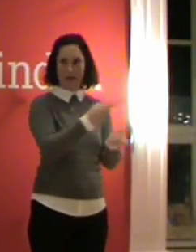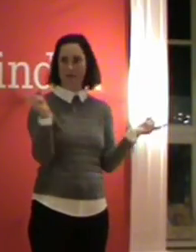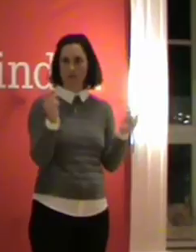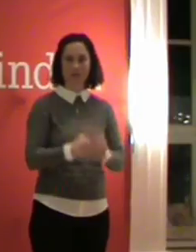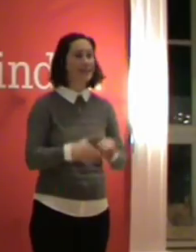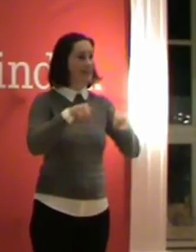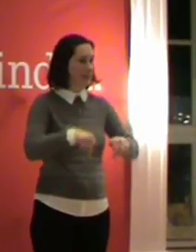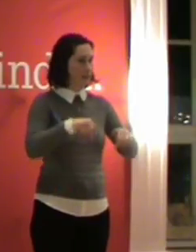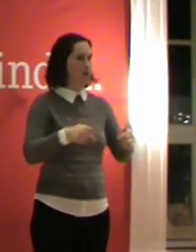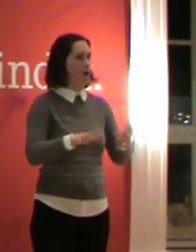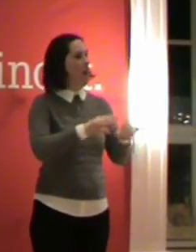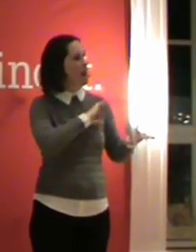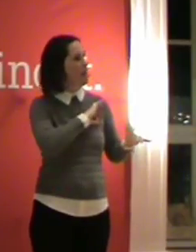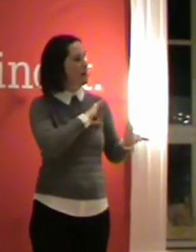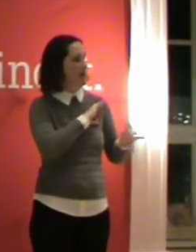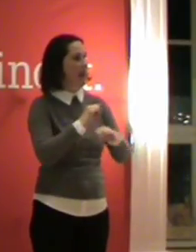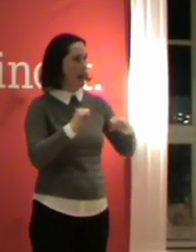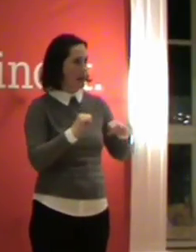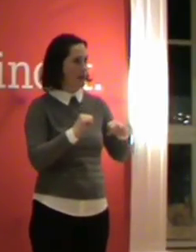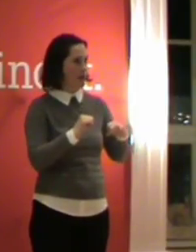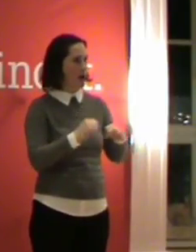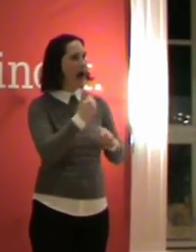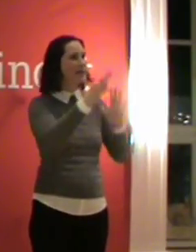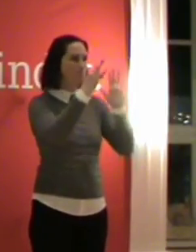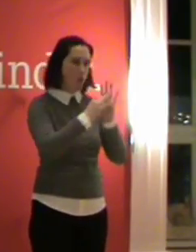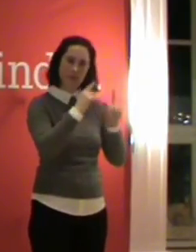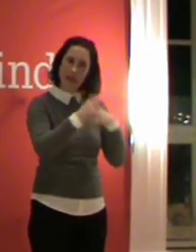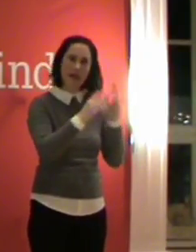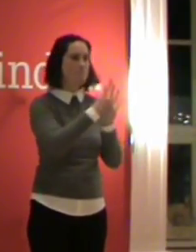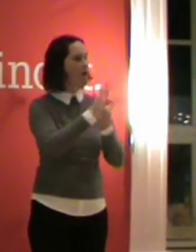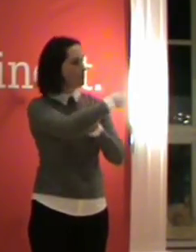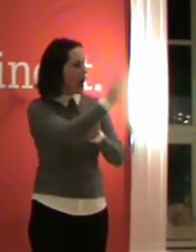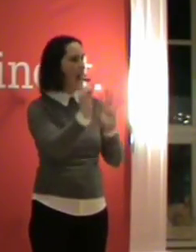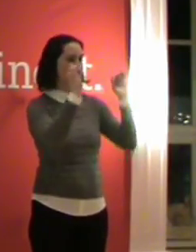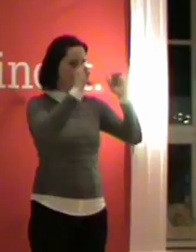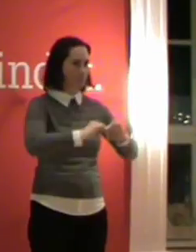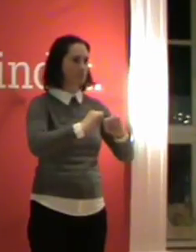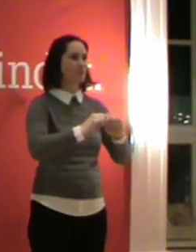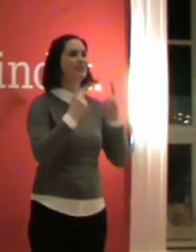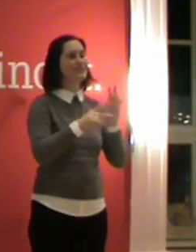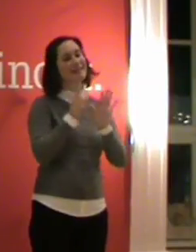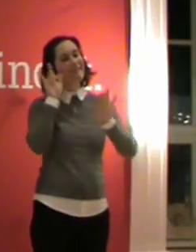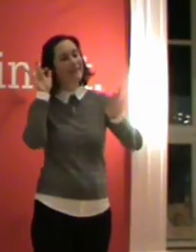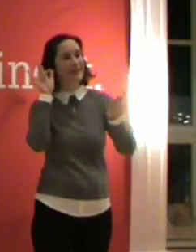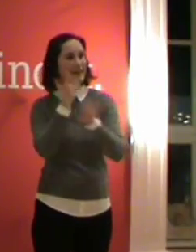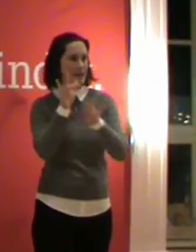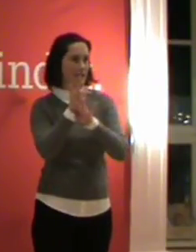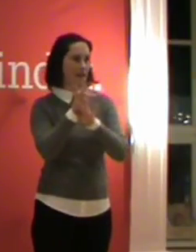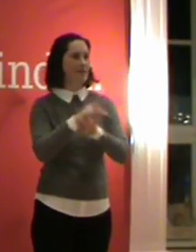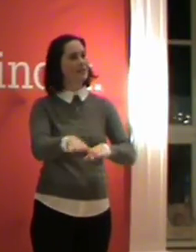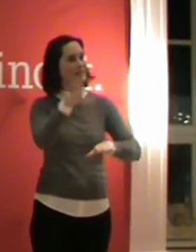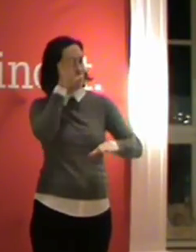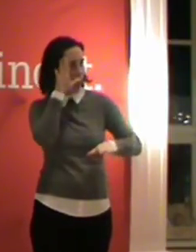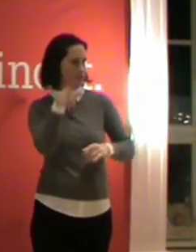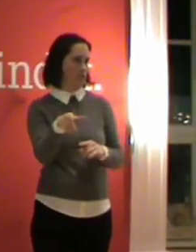wird ein Thema, ein Punkt immer Konsens sein. Das ist die klare antifaschistische Haltung der Linken und